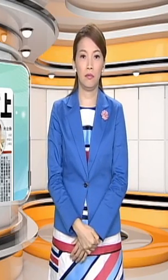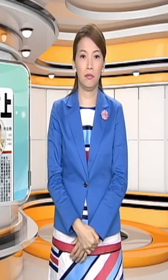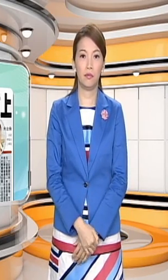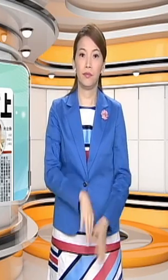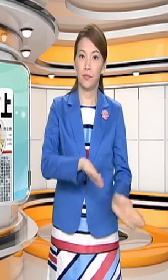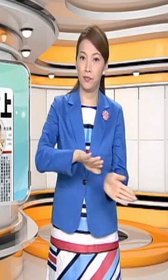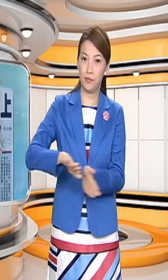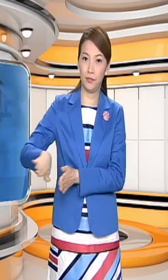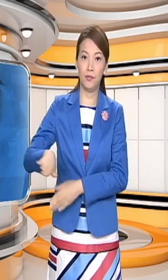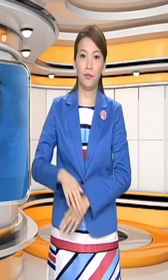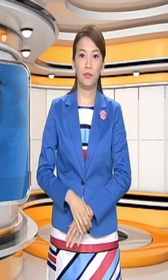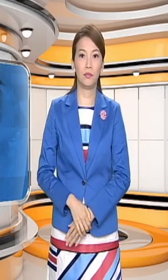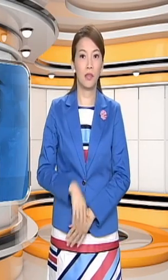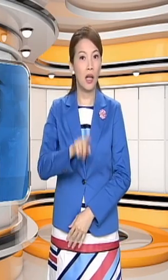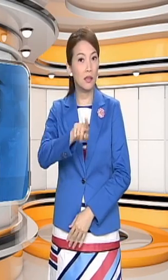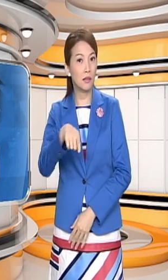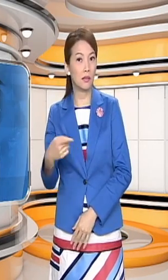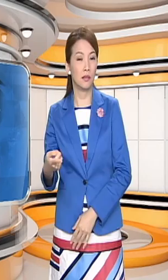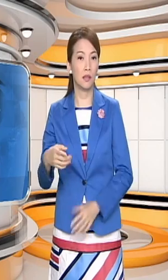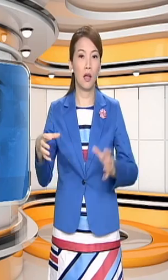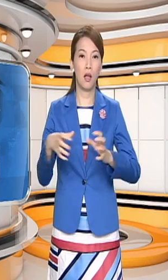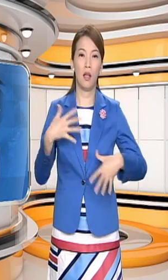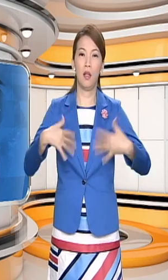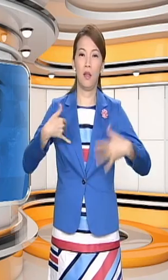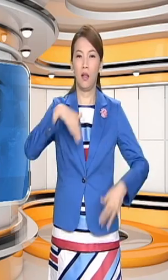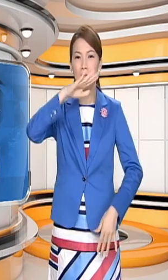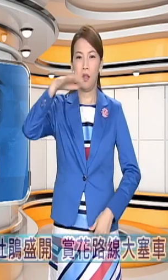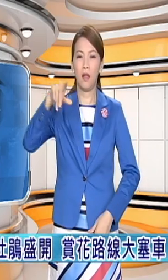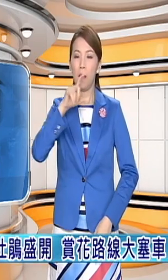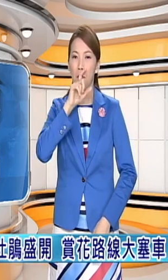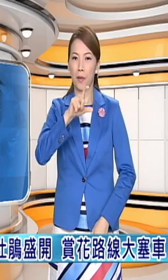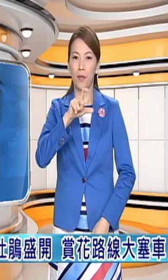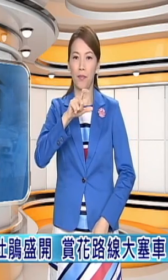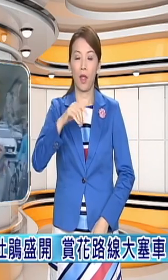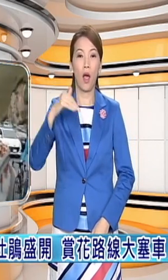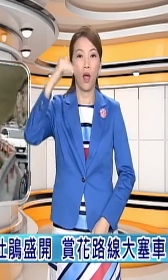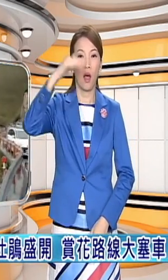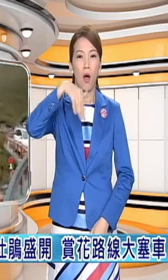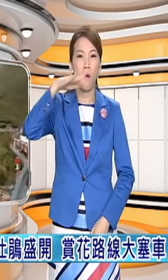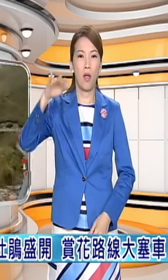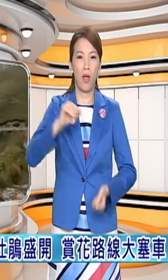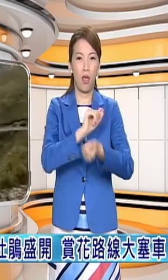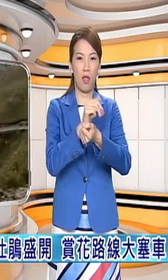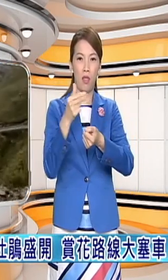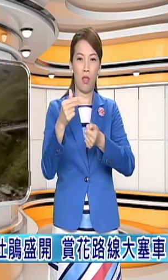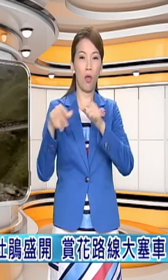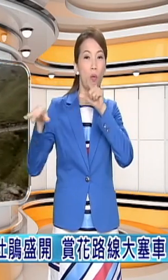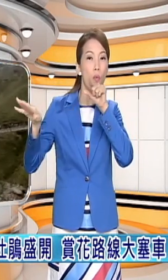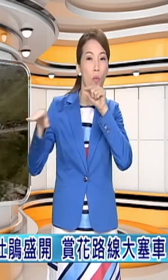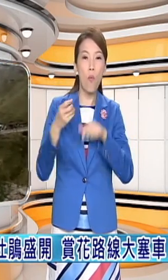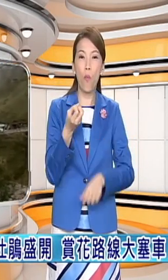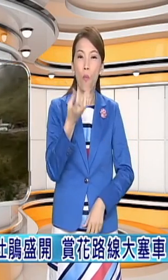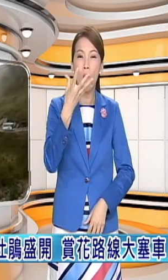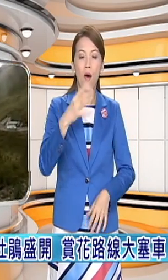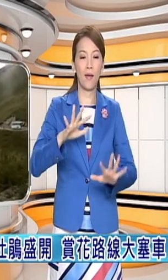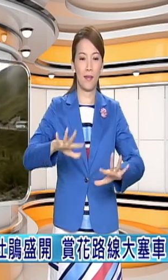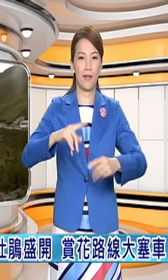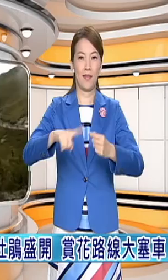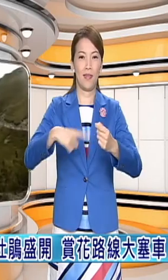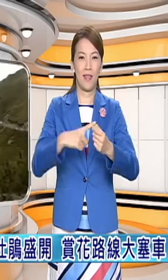而了解完了三大报的头条，接着来看合欢山高山杜鹃花今年盛开，吸引了